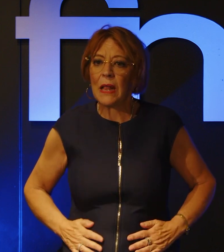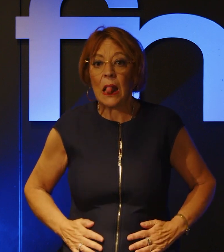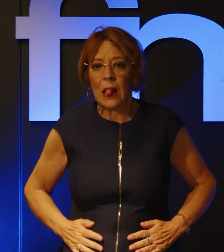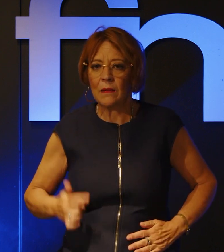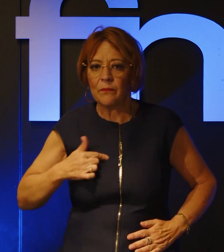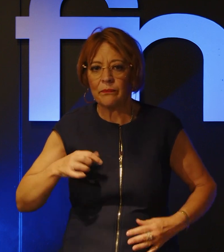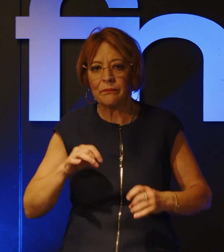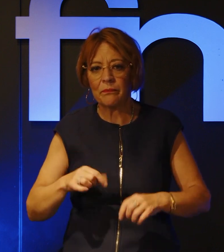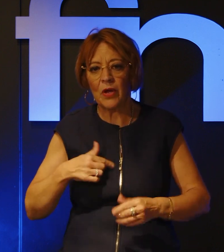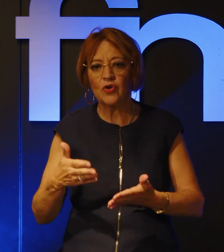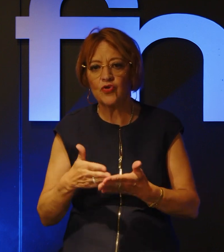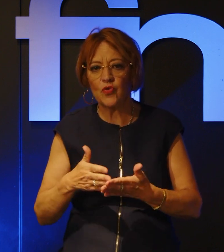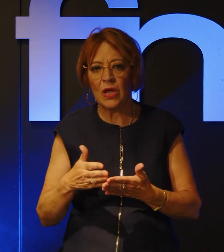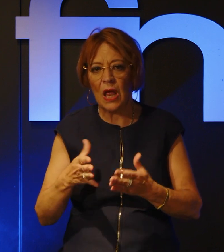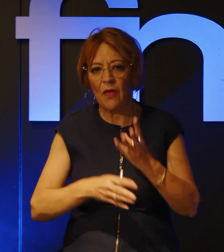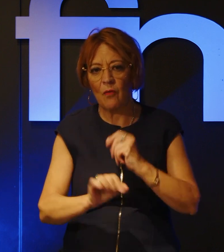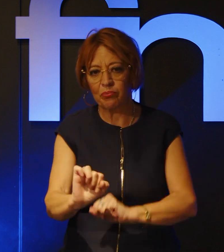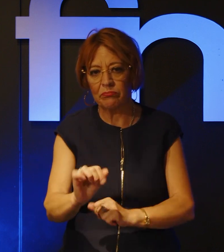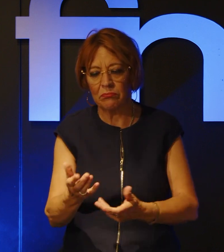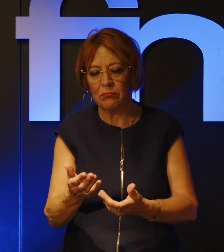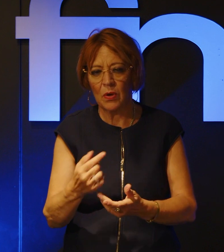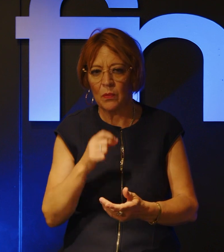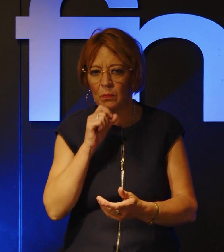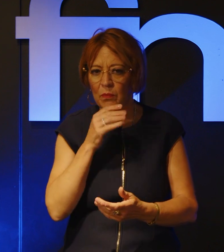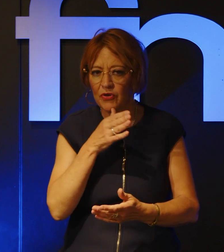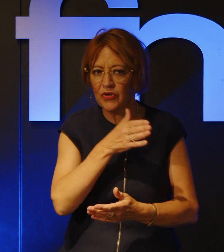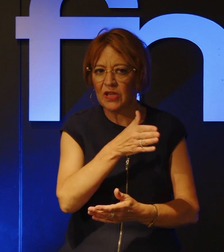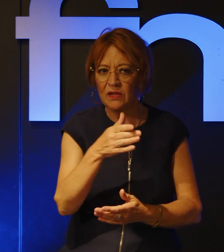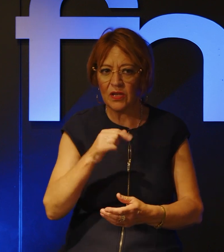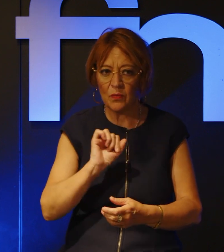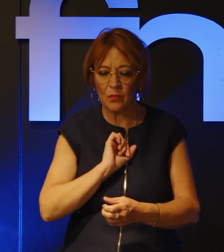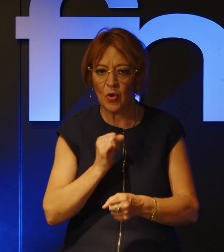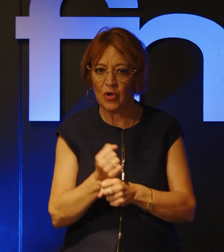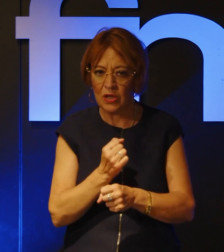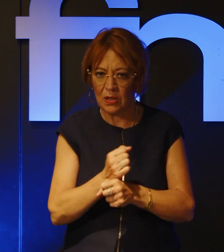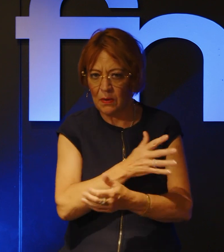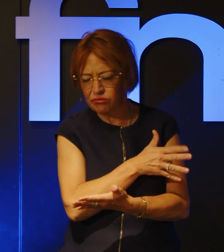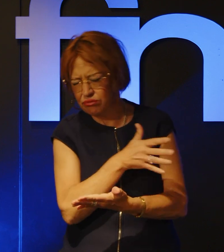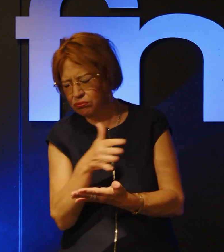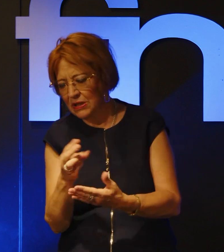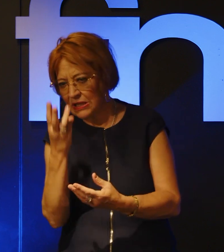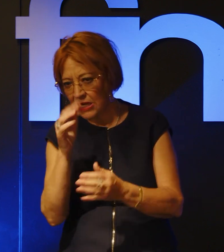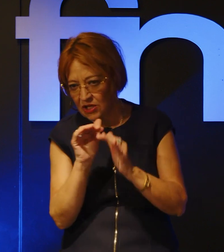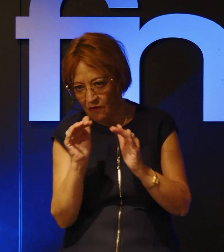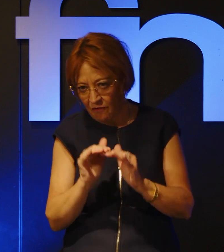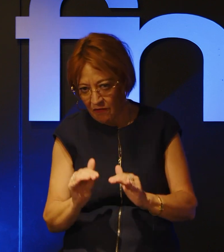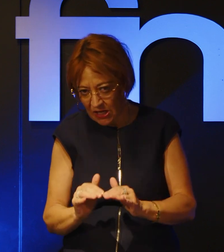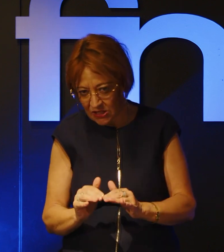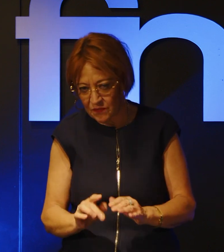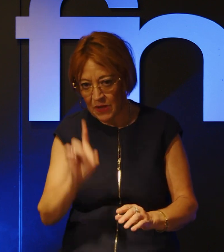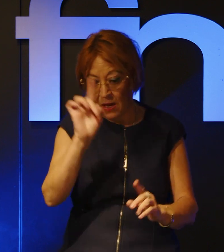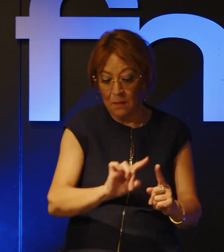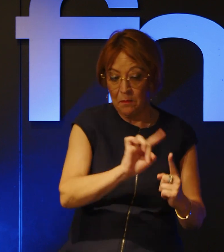e estudei direito posso dizer que o meu trabalho até agora passou por três fases